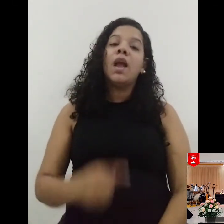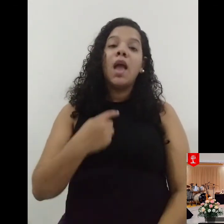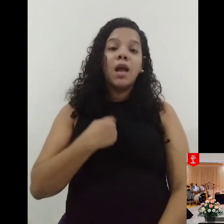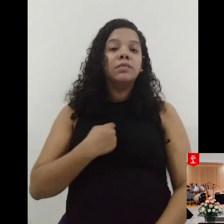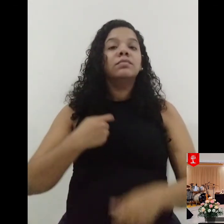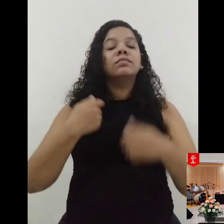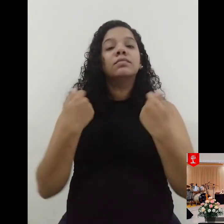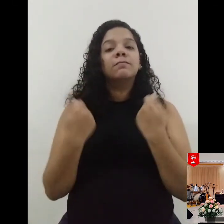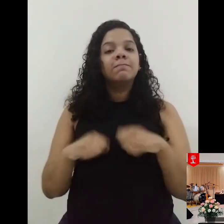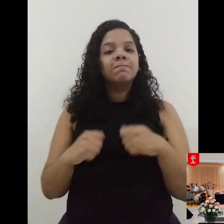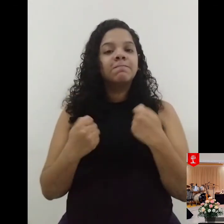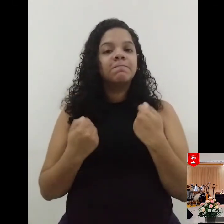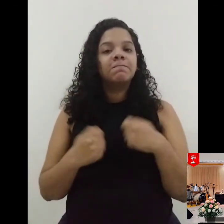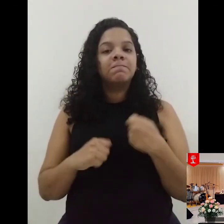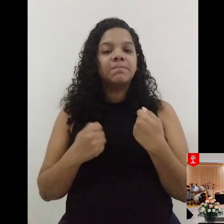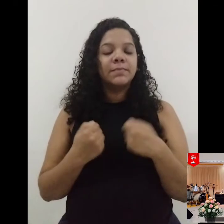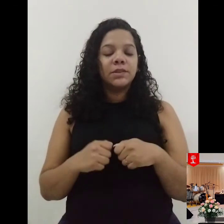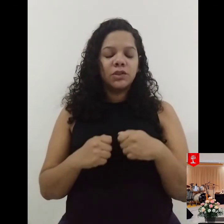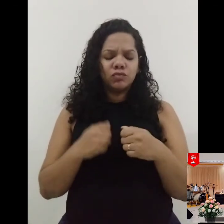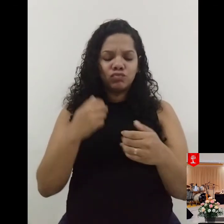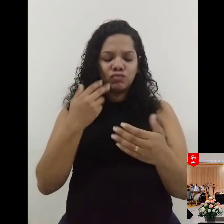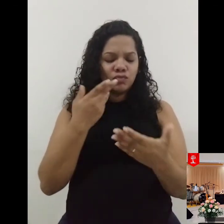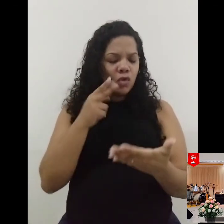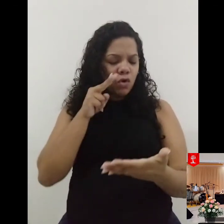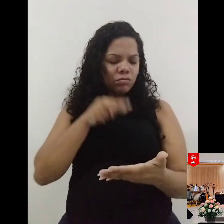reconhecendo a nossa condição de pecador.